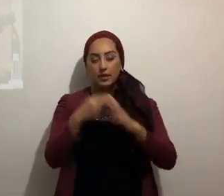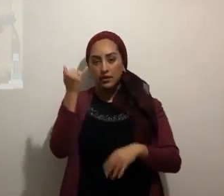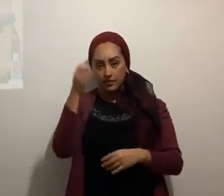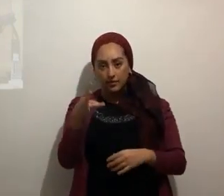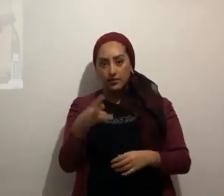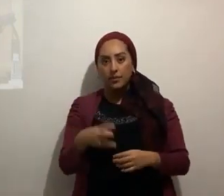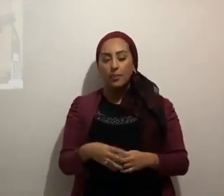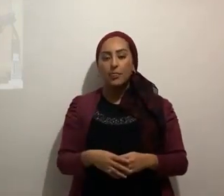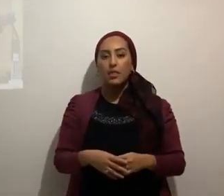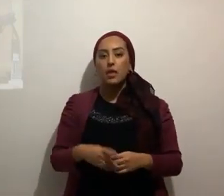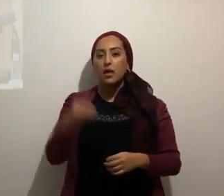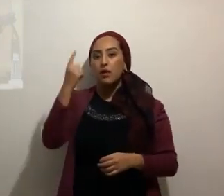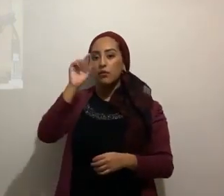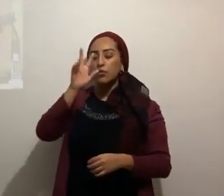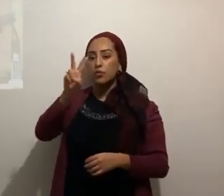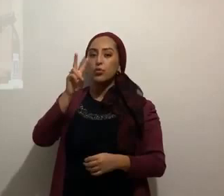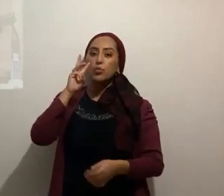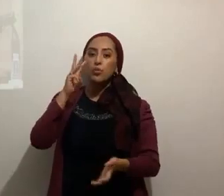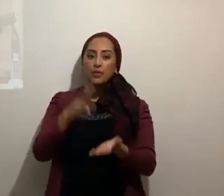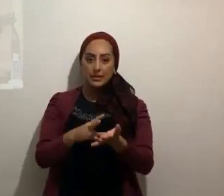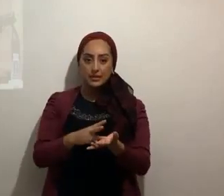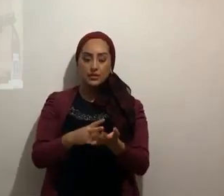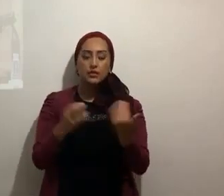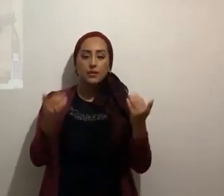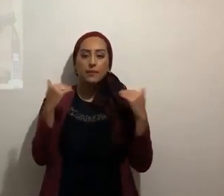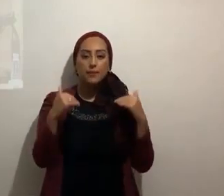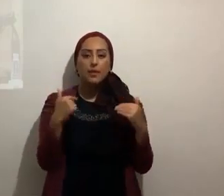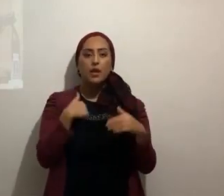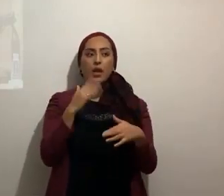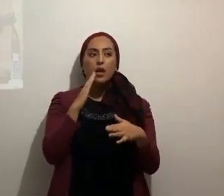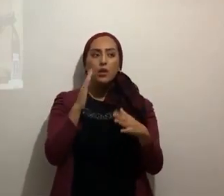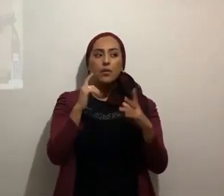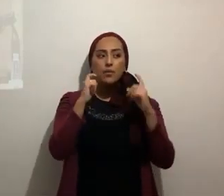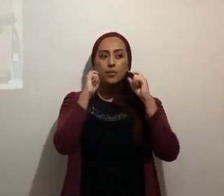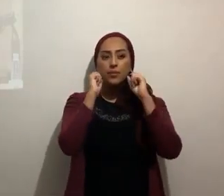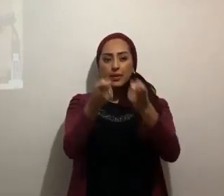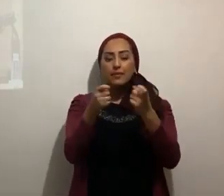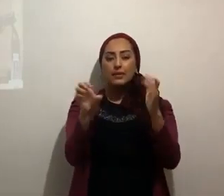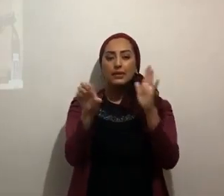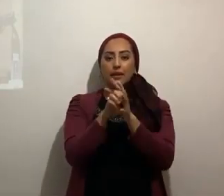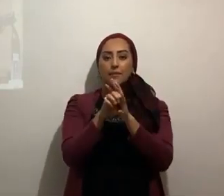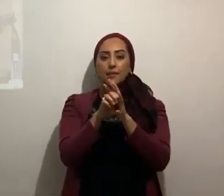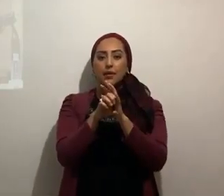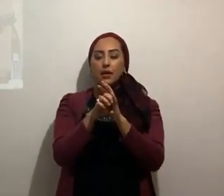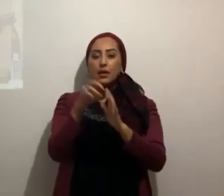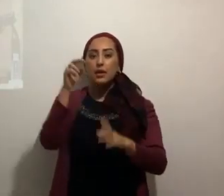Yahshua, por sus dos testigos. Ahora, les voy a poner ejemplo